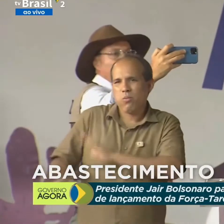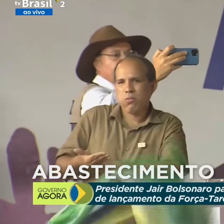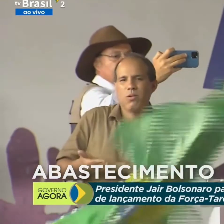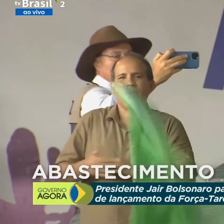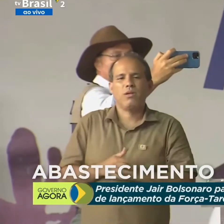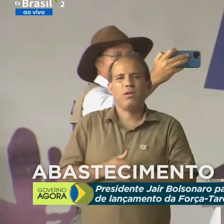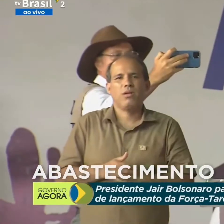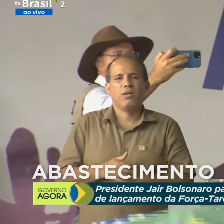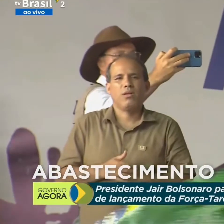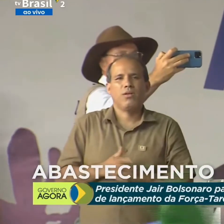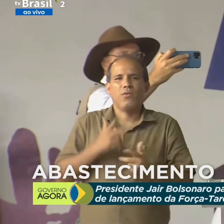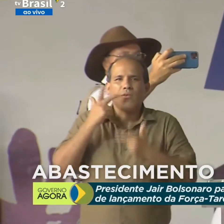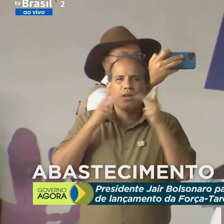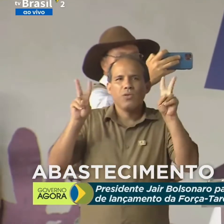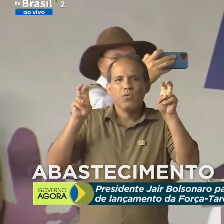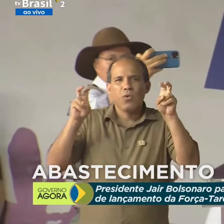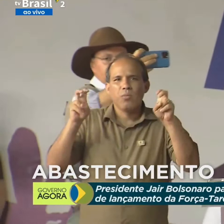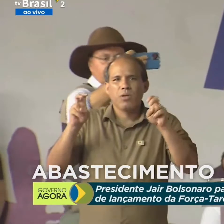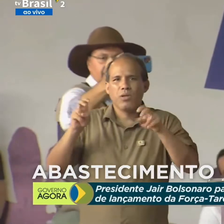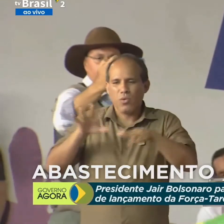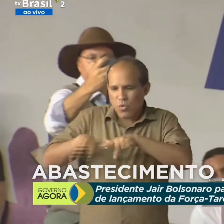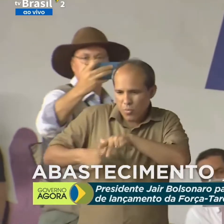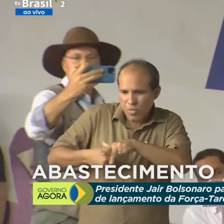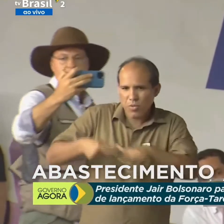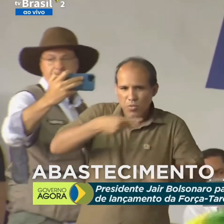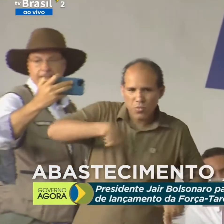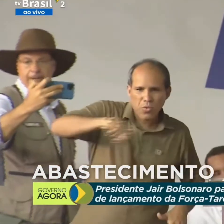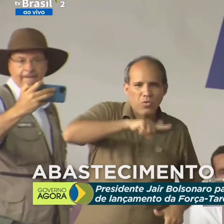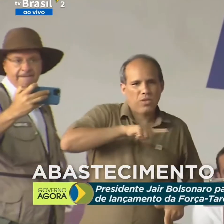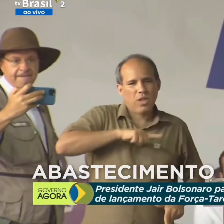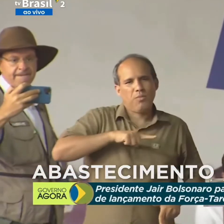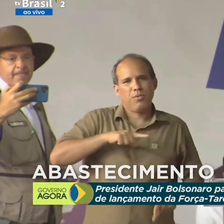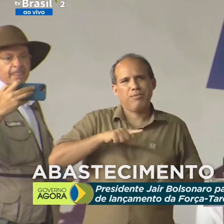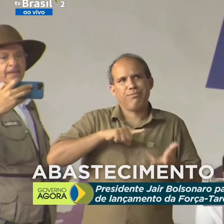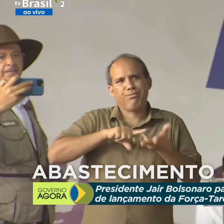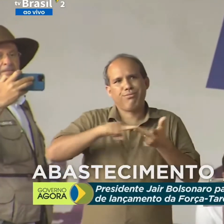E quando se fala em corrupção, nós temos o que falar.